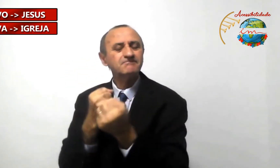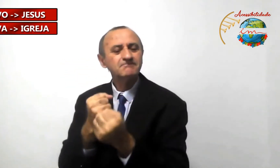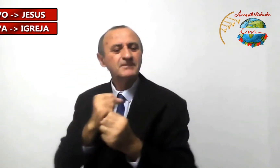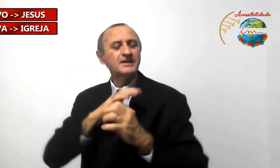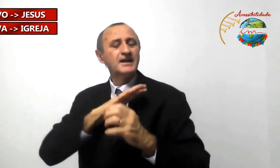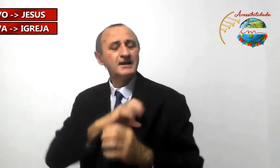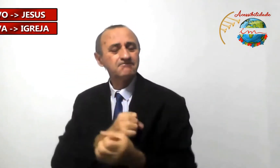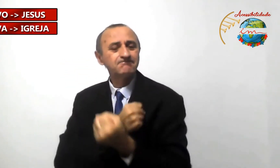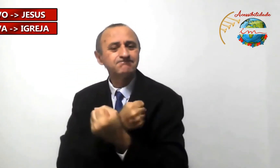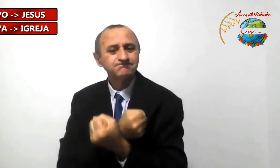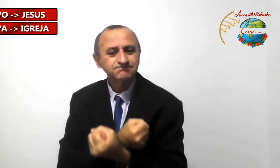amor eterno